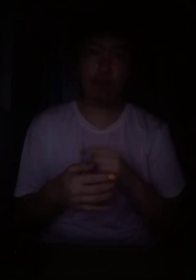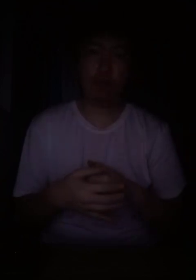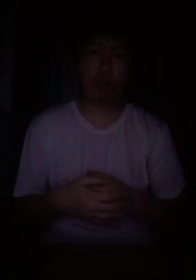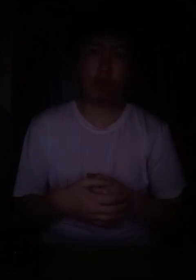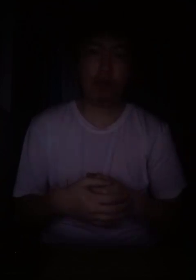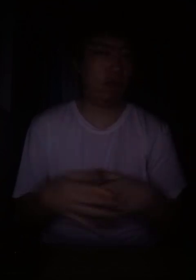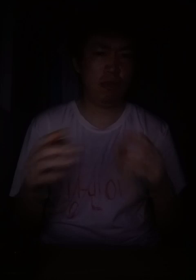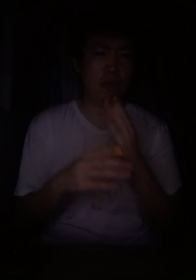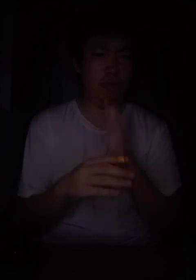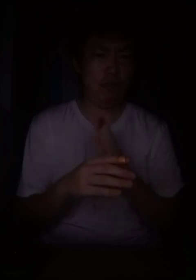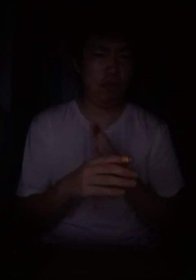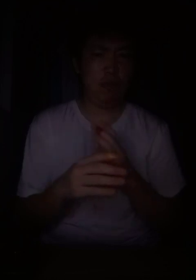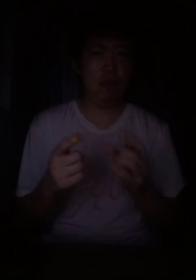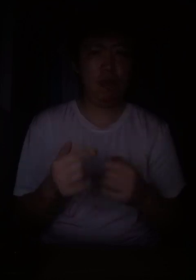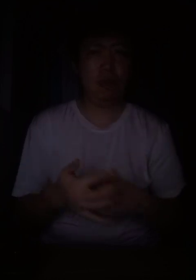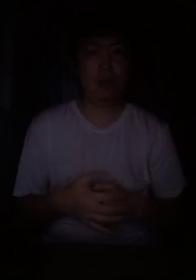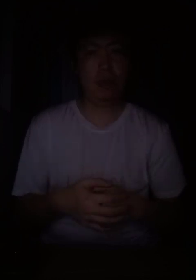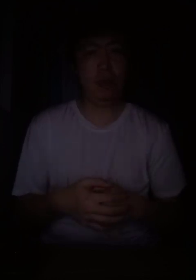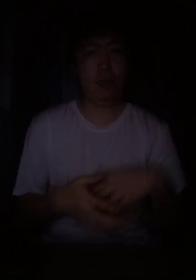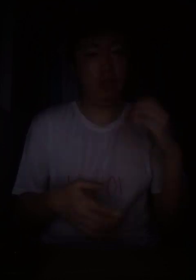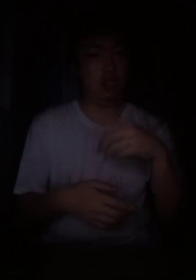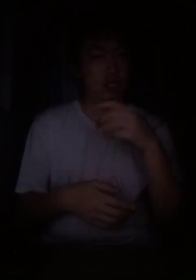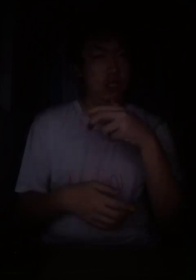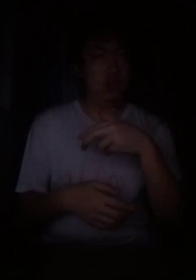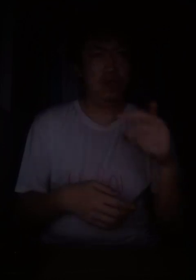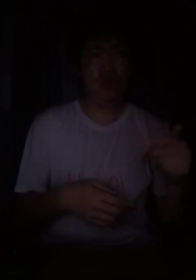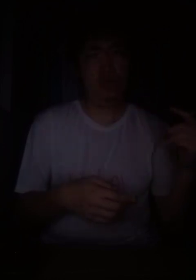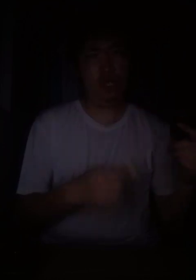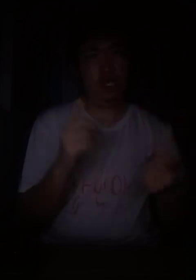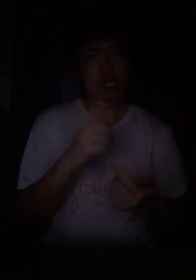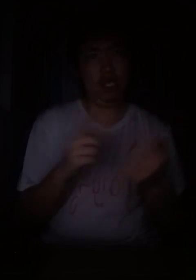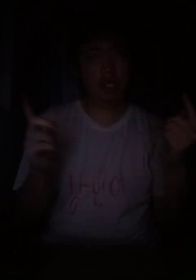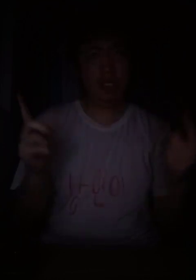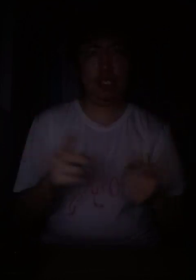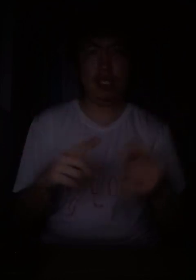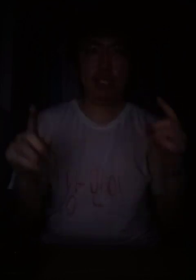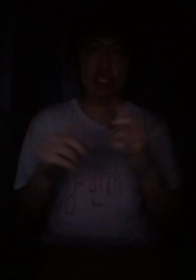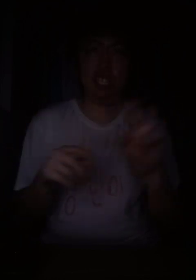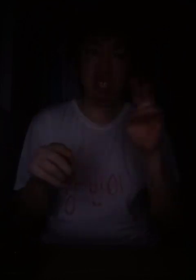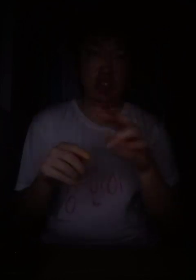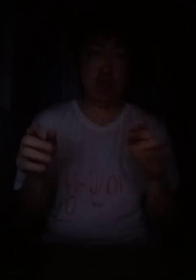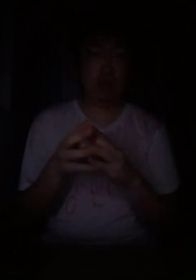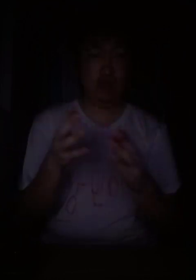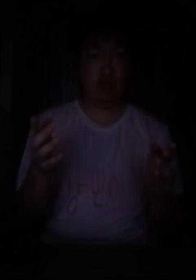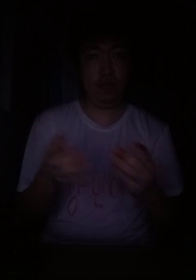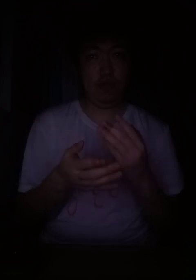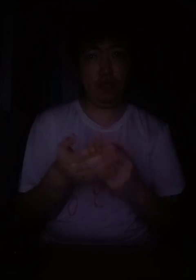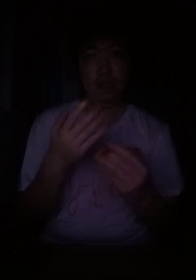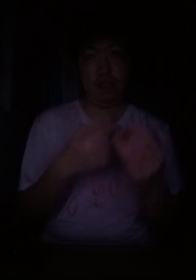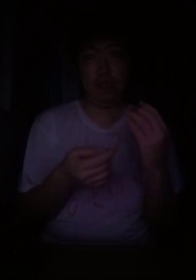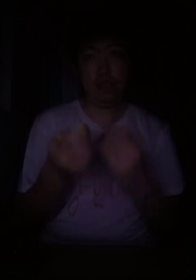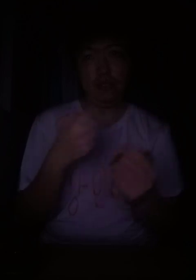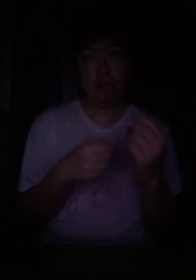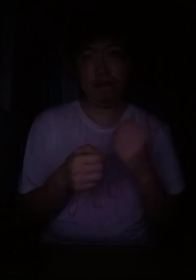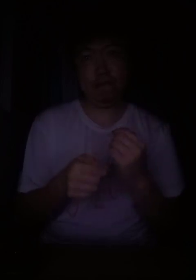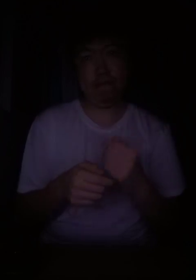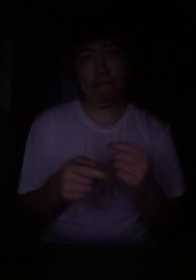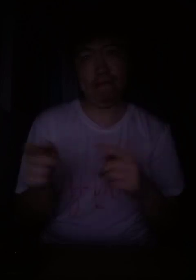안 하고요. 경찰들이 이번에도 저희가 강하게 요구해서 이 링이 결국은 도박 물품 아니냐, 몰수할 수 있다라고